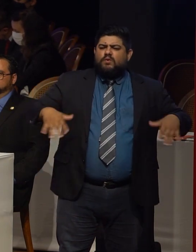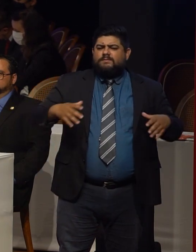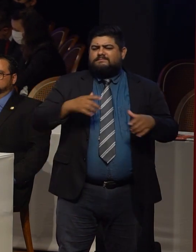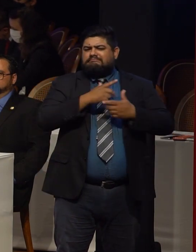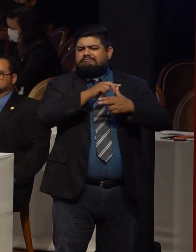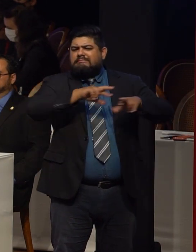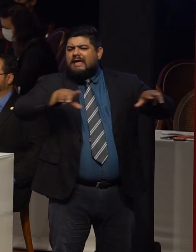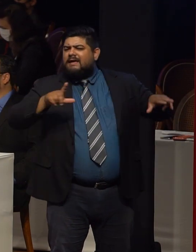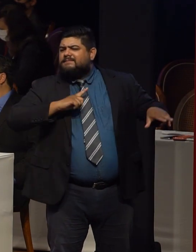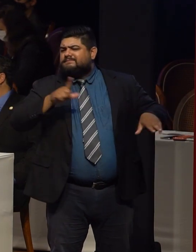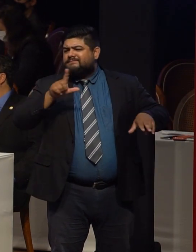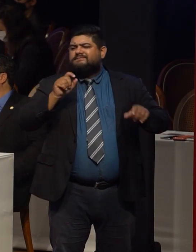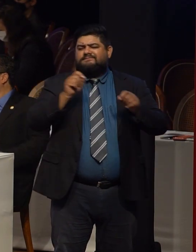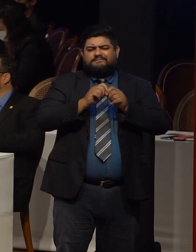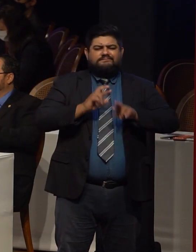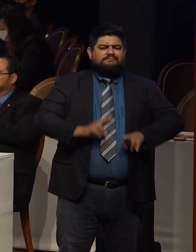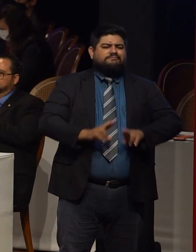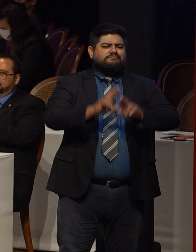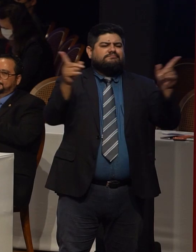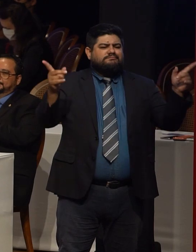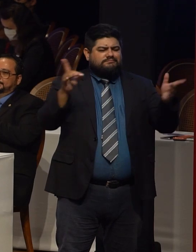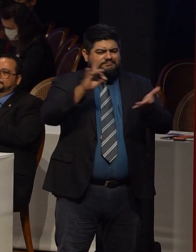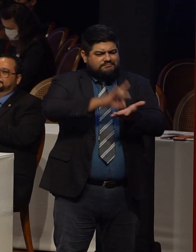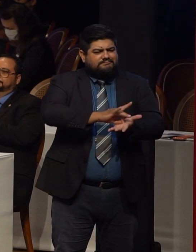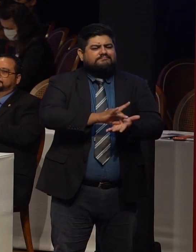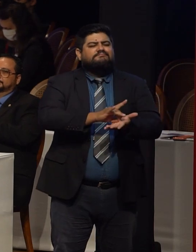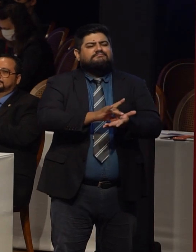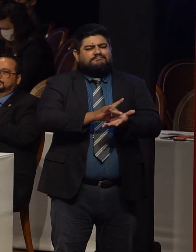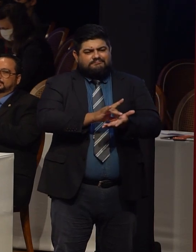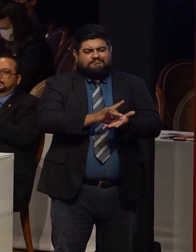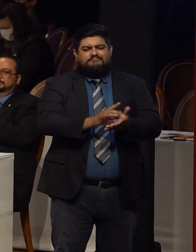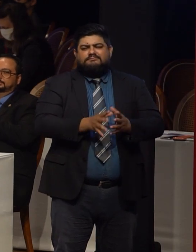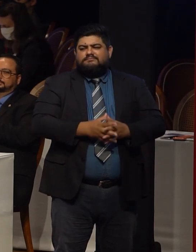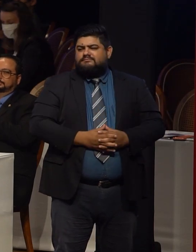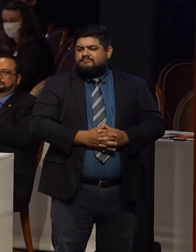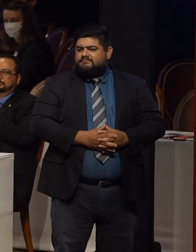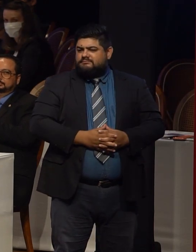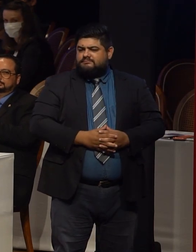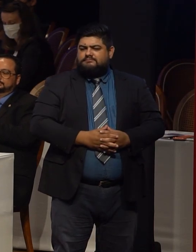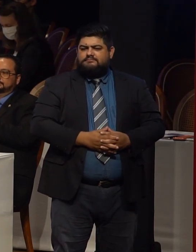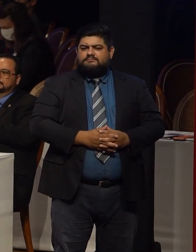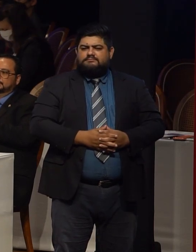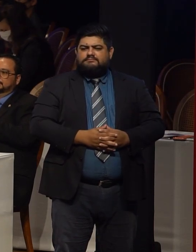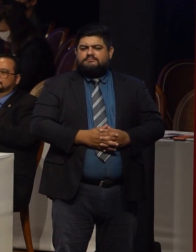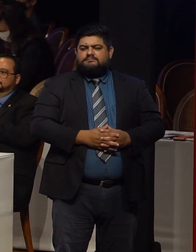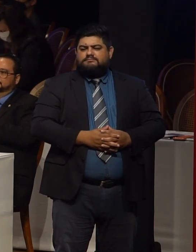e que fizeram toda a diferença. Toda a diferença.